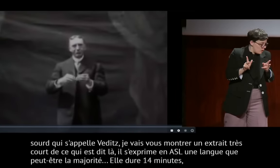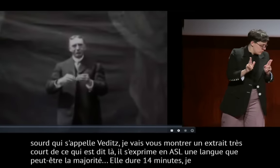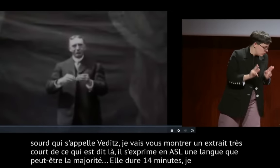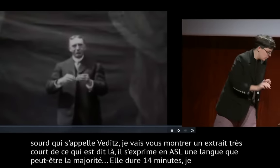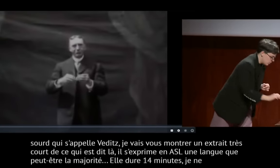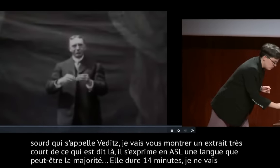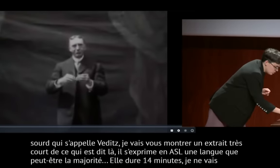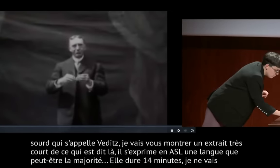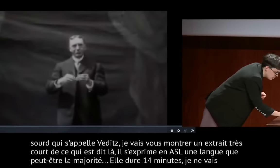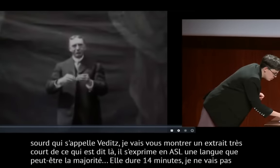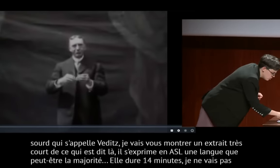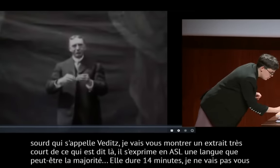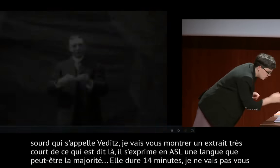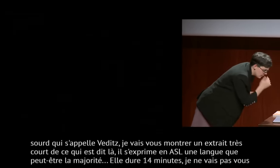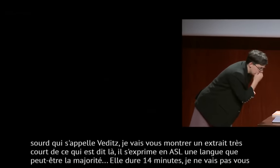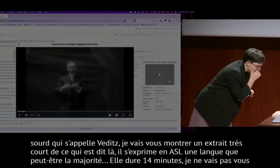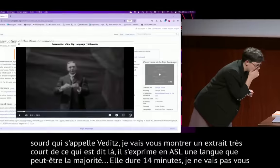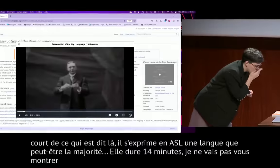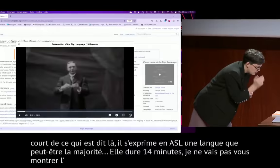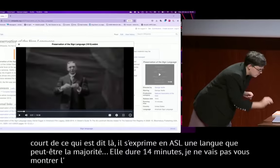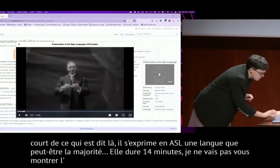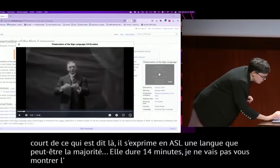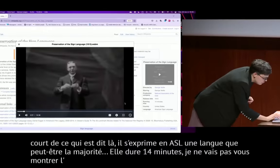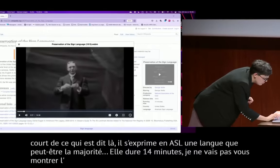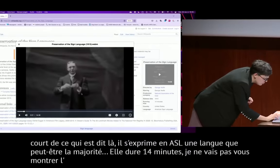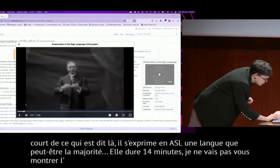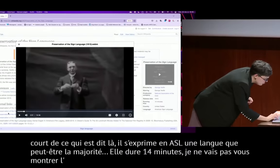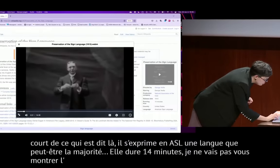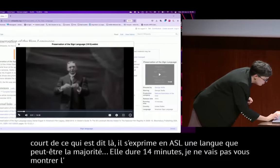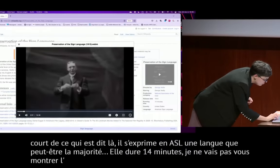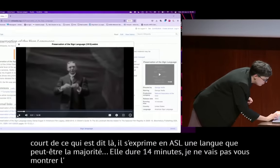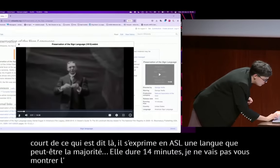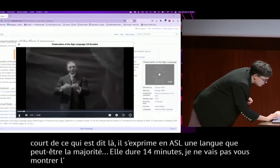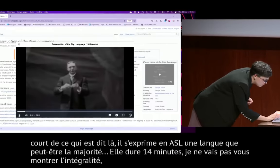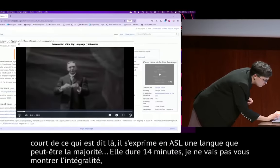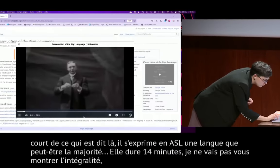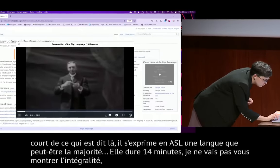forcément comprise par tout le monde. Mais je vous montre un petit extrait.